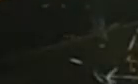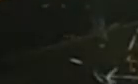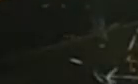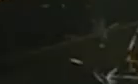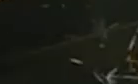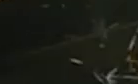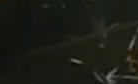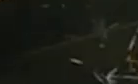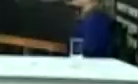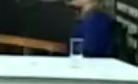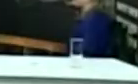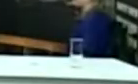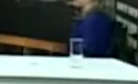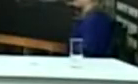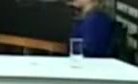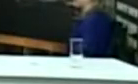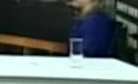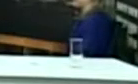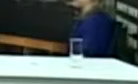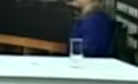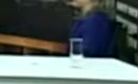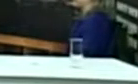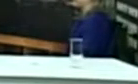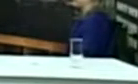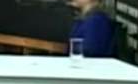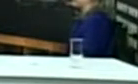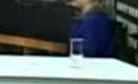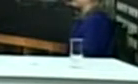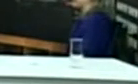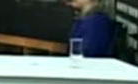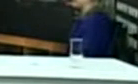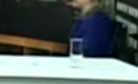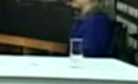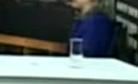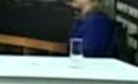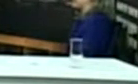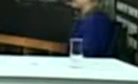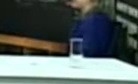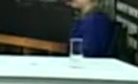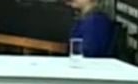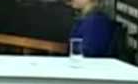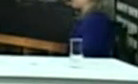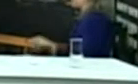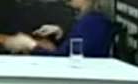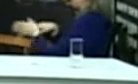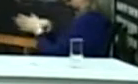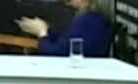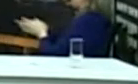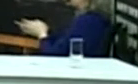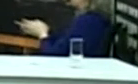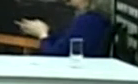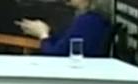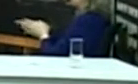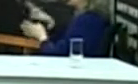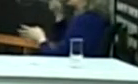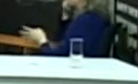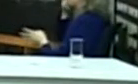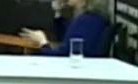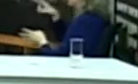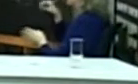treinamento. Imagino que ela tenha visto o filme de um belo tango que um cego teria protagonizado, que Perguntando que tu evidentemente era um viu